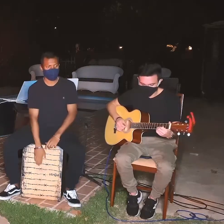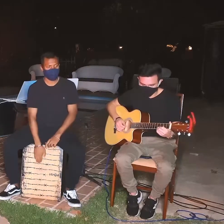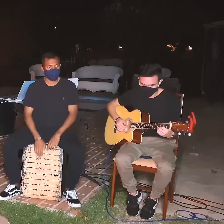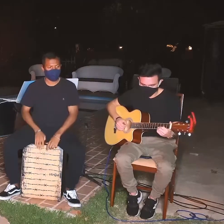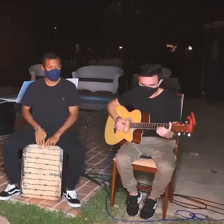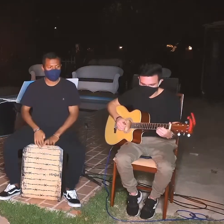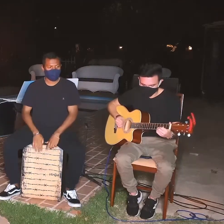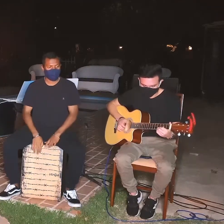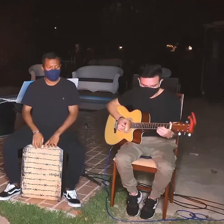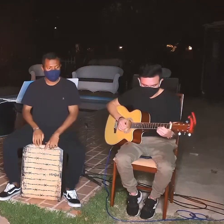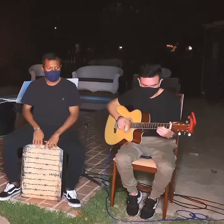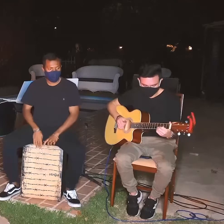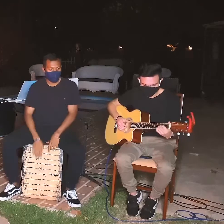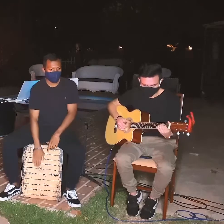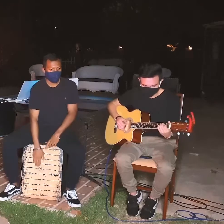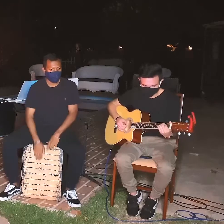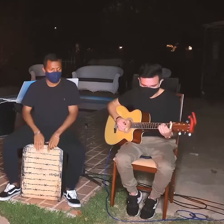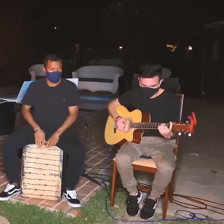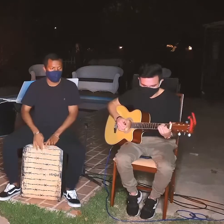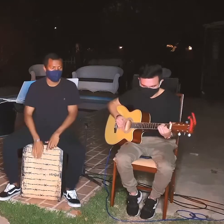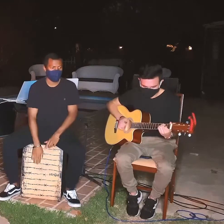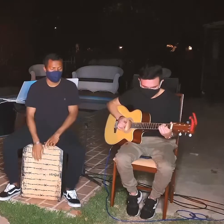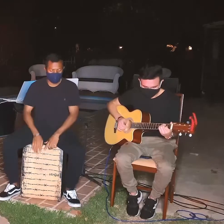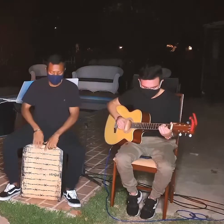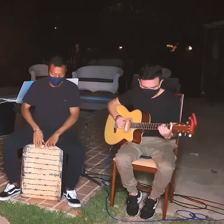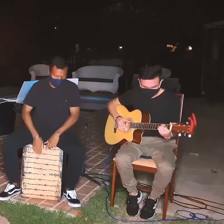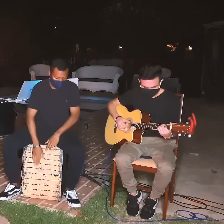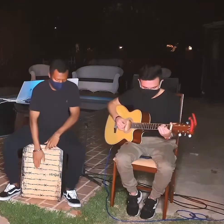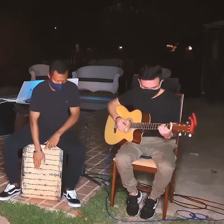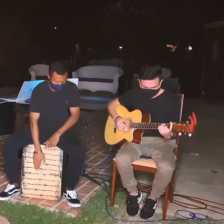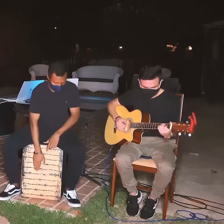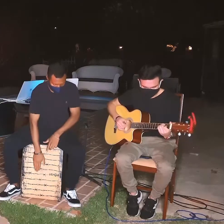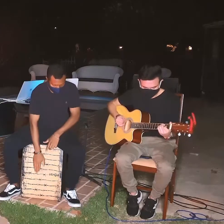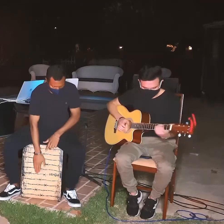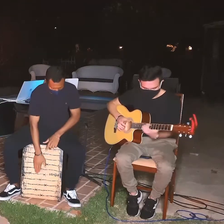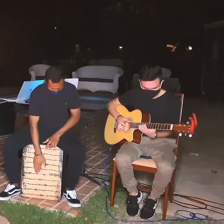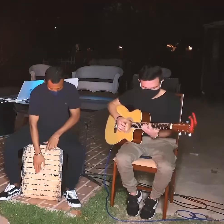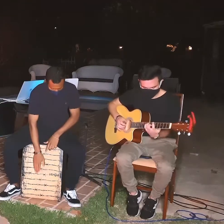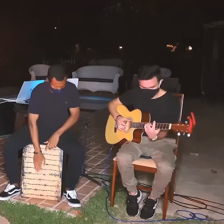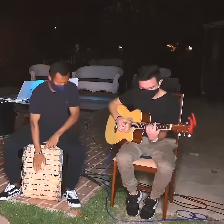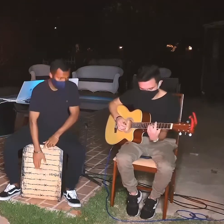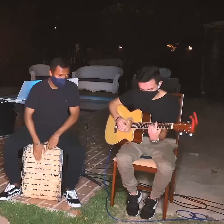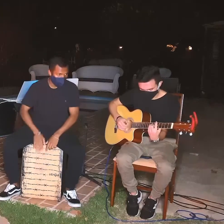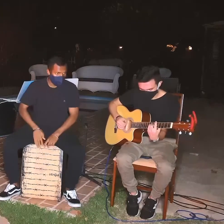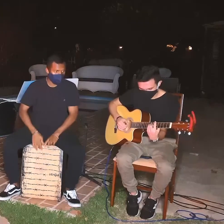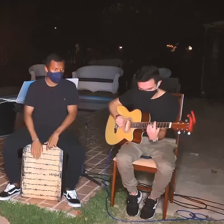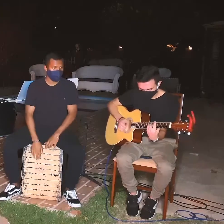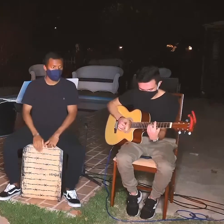Yes.